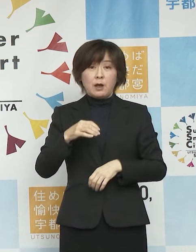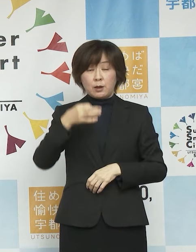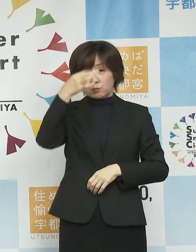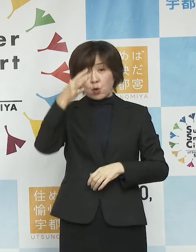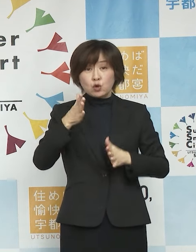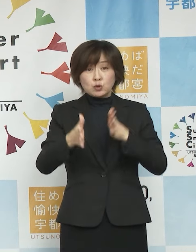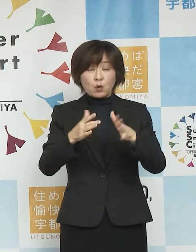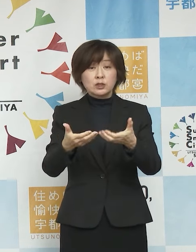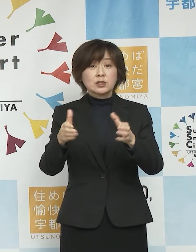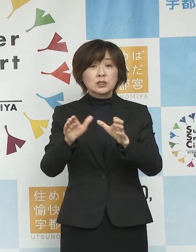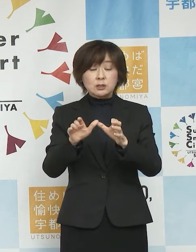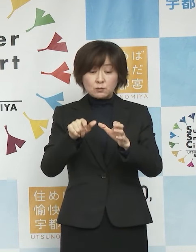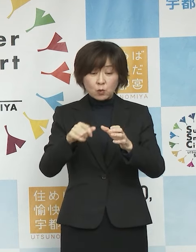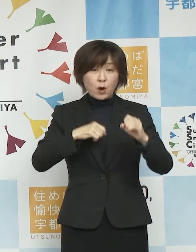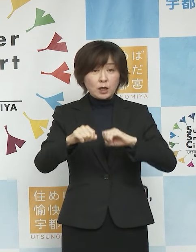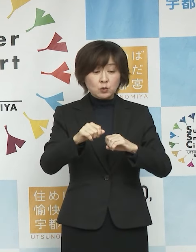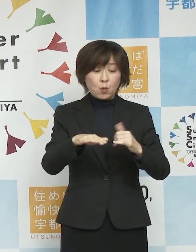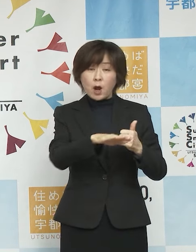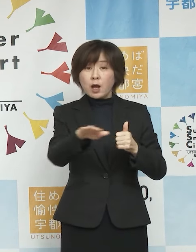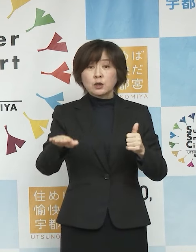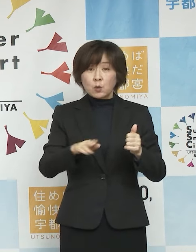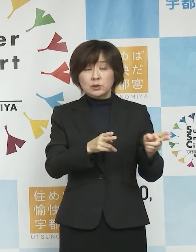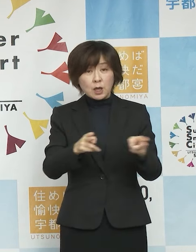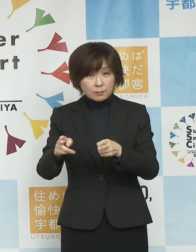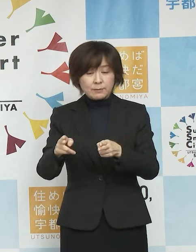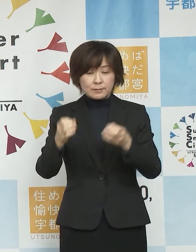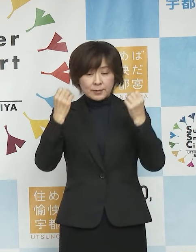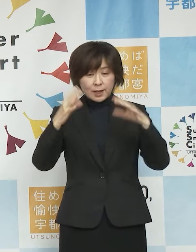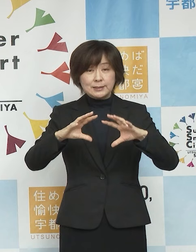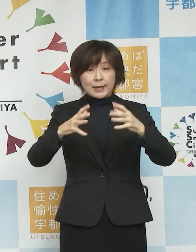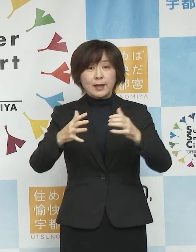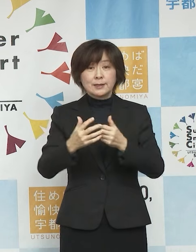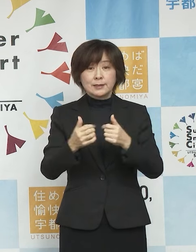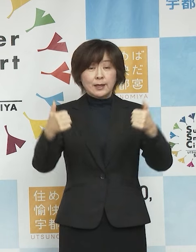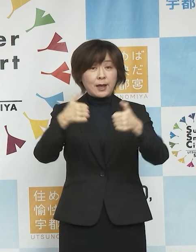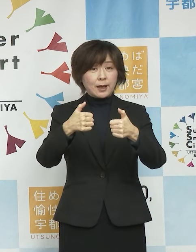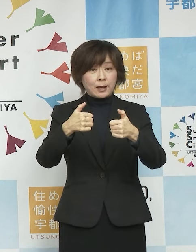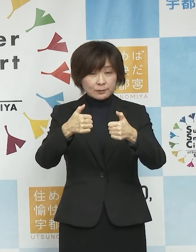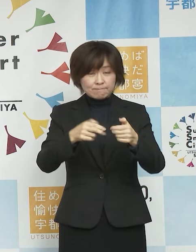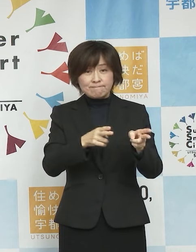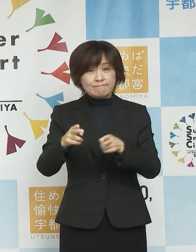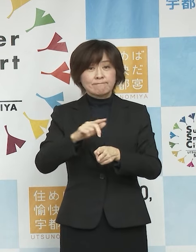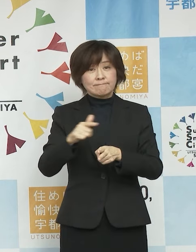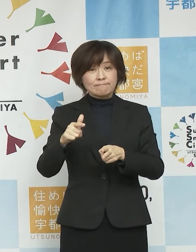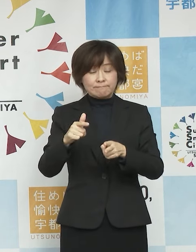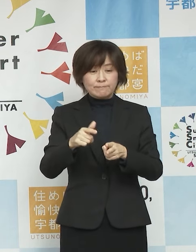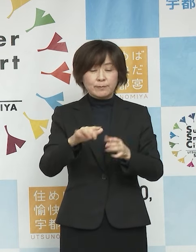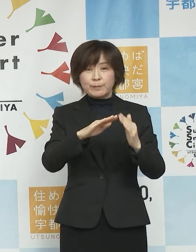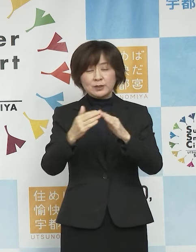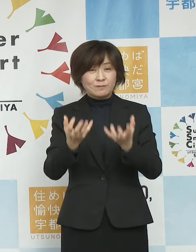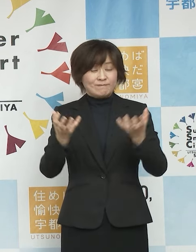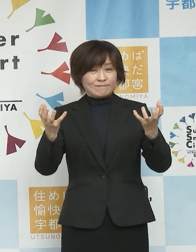の活動環境整備や新たな世界大会の開催などにより活気やにぎわいを創出してまい